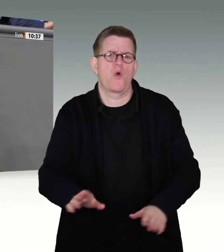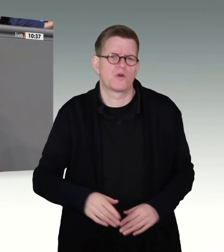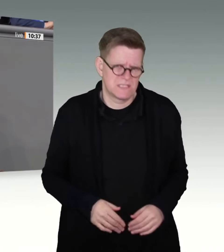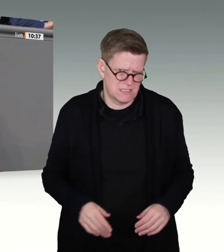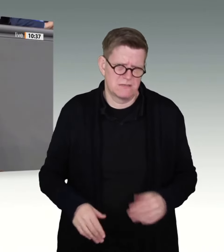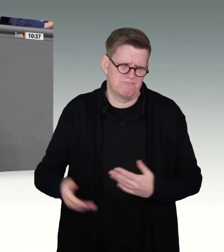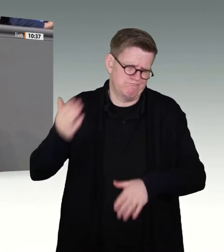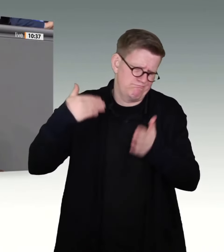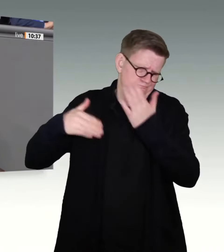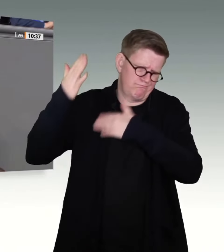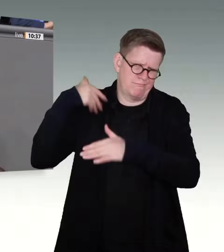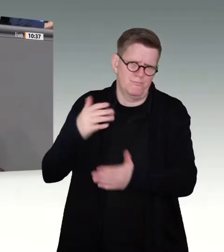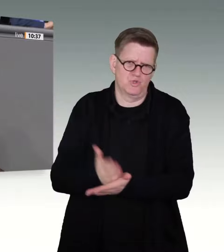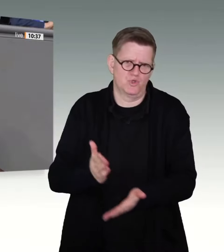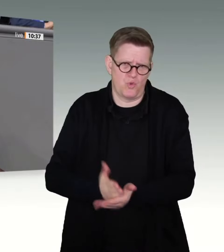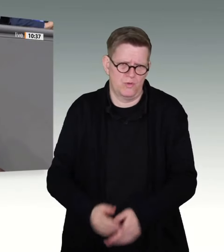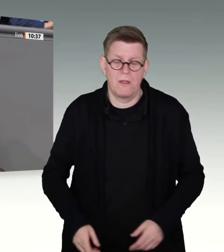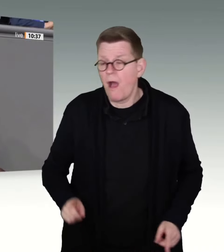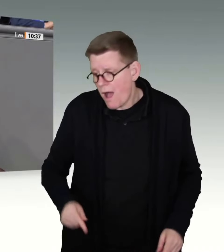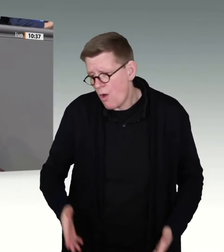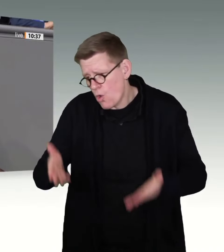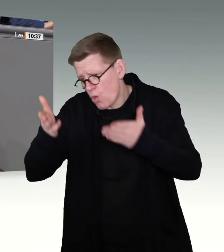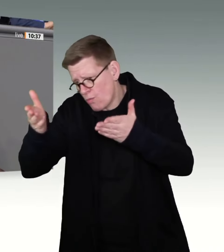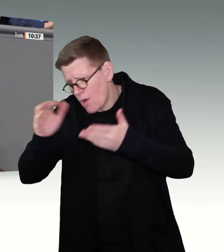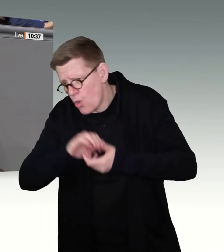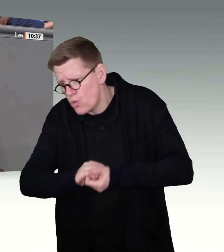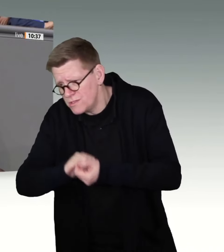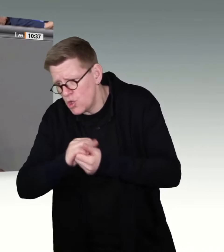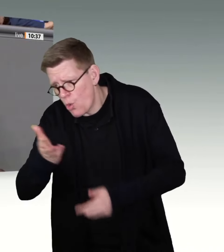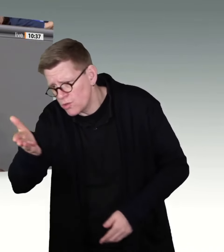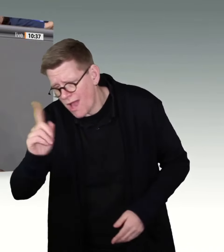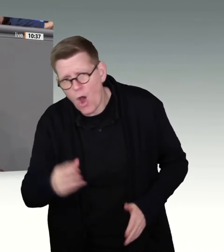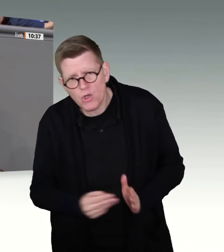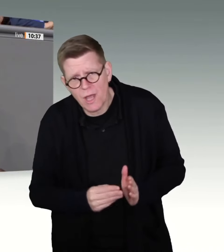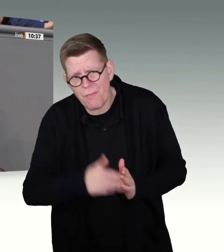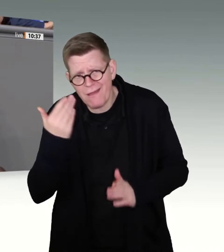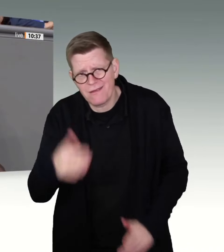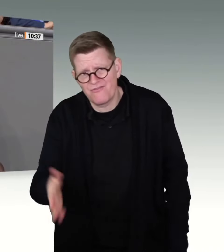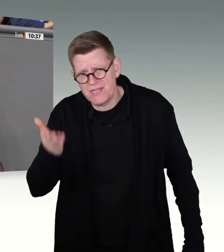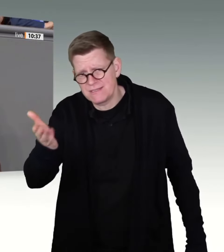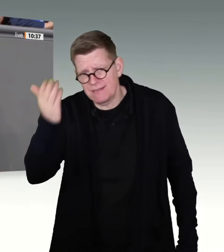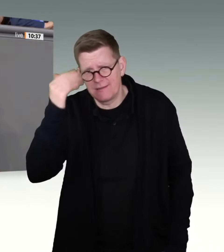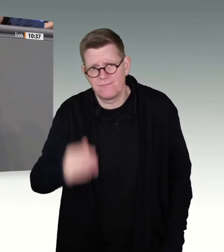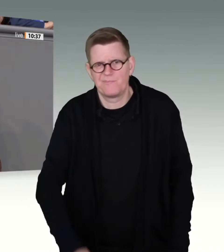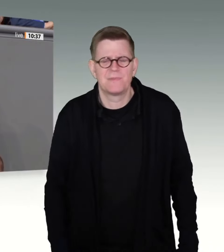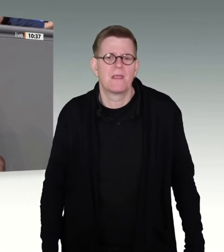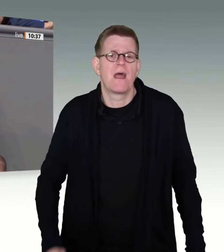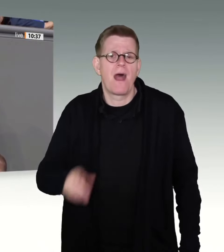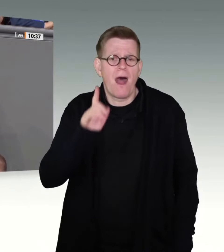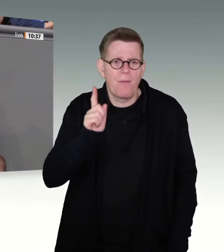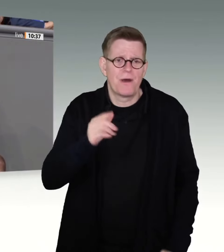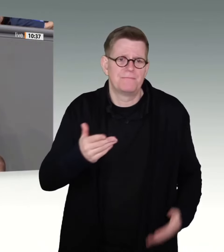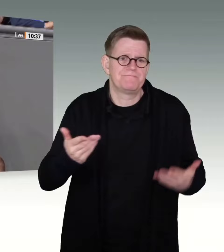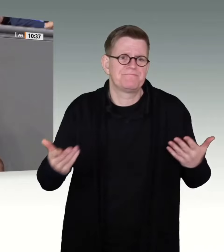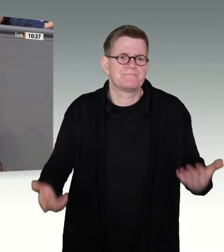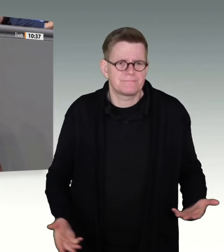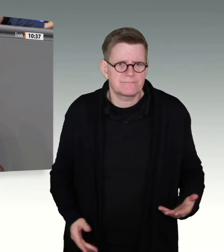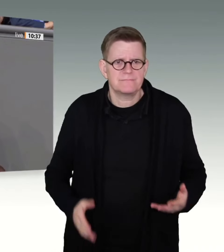Jahrzehnte, an der auch Sie von der Union maßgeblich beteiligt waren. Aber ganz offensichtlich